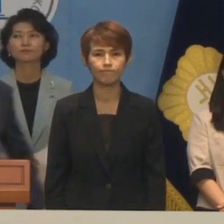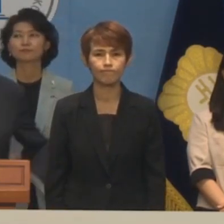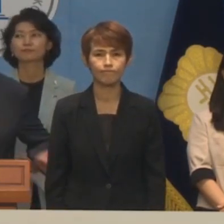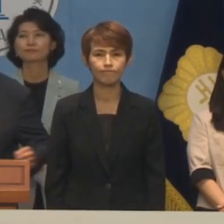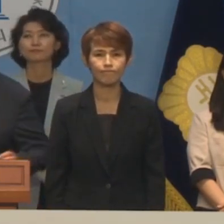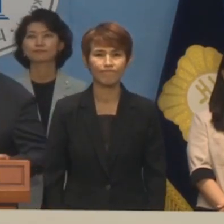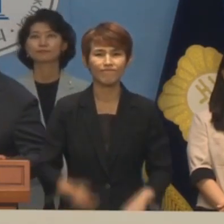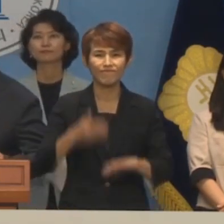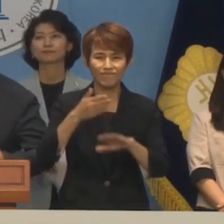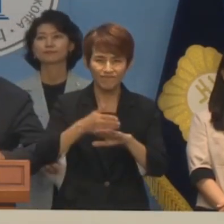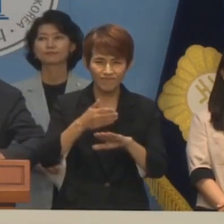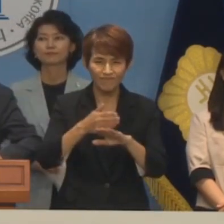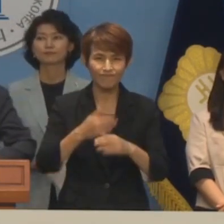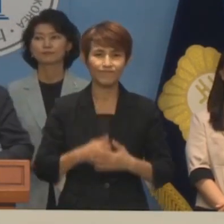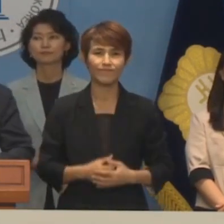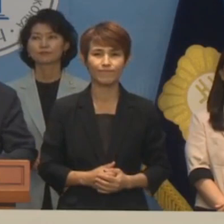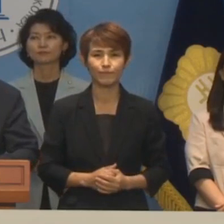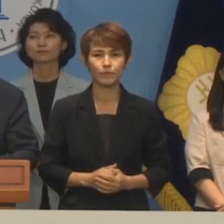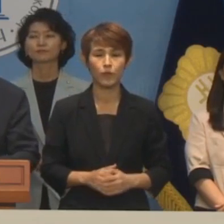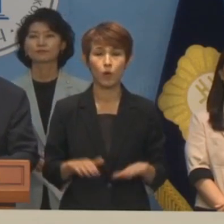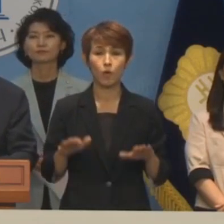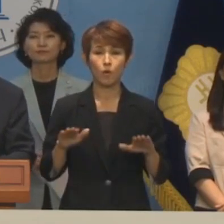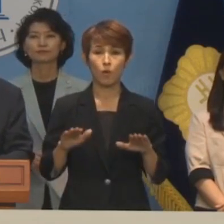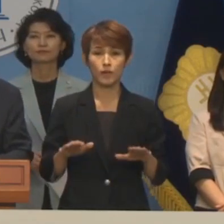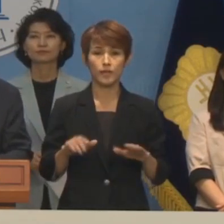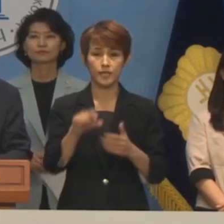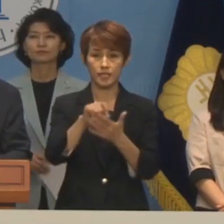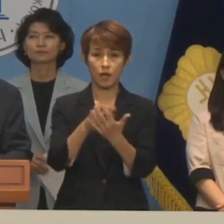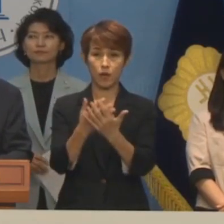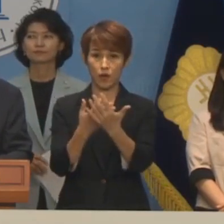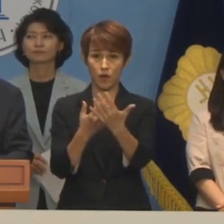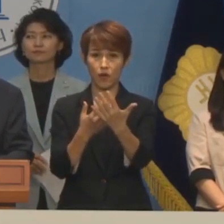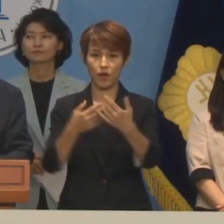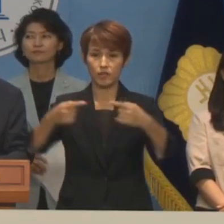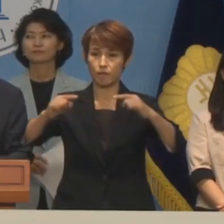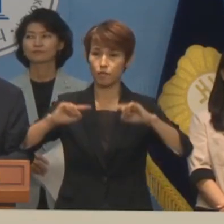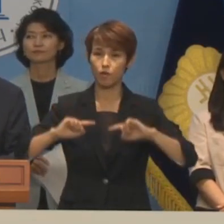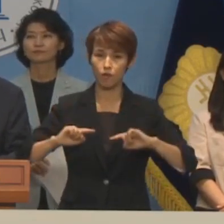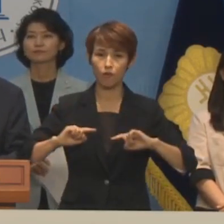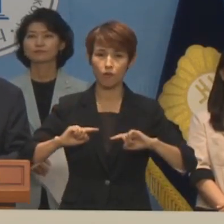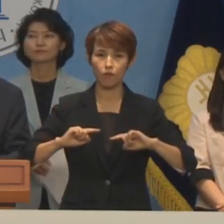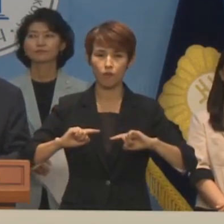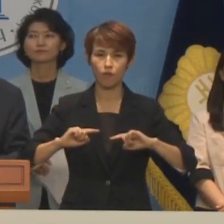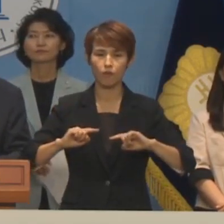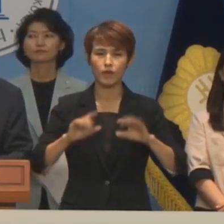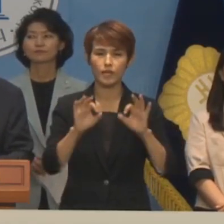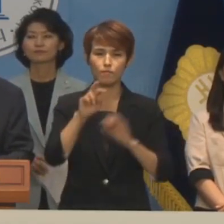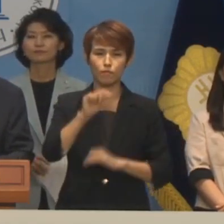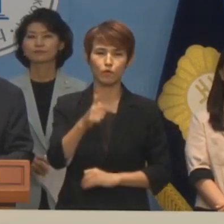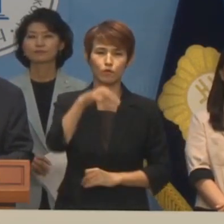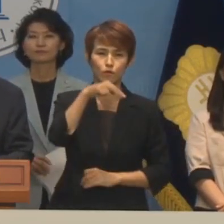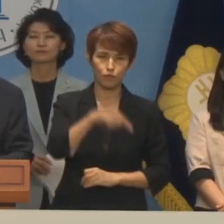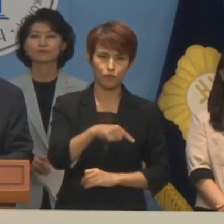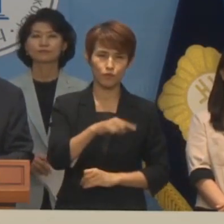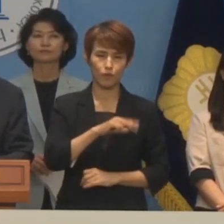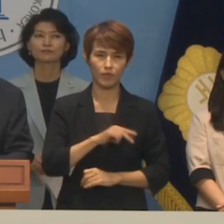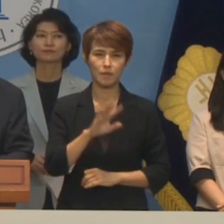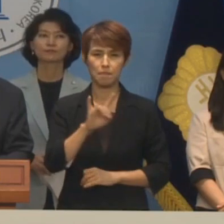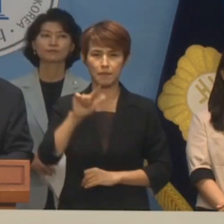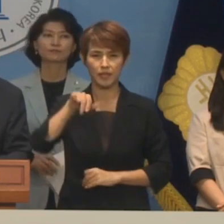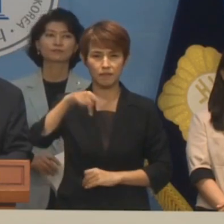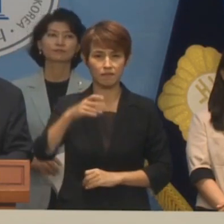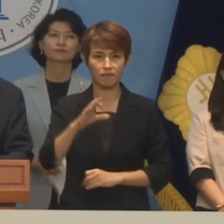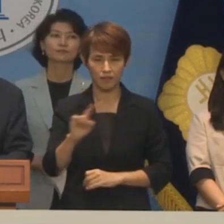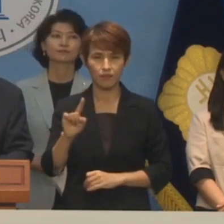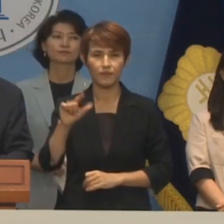예, 감사합니다. 오늘 기자회견에 참석해 주신 김문수 의원님, 백승아